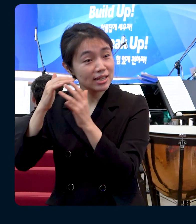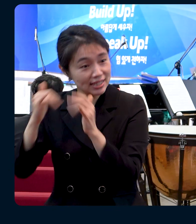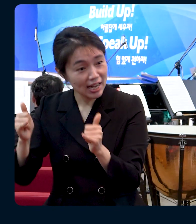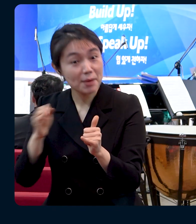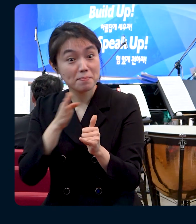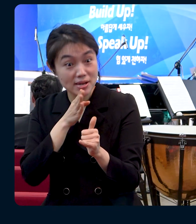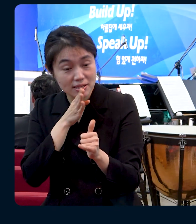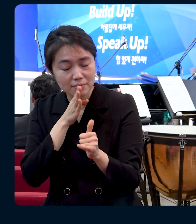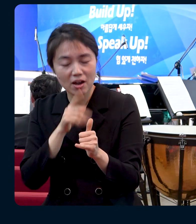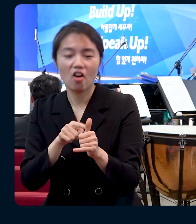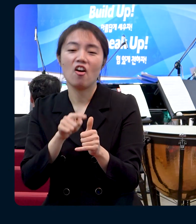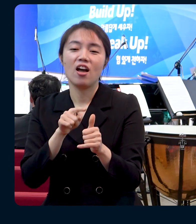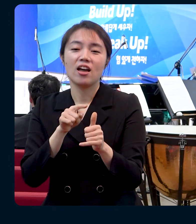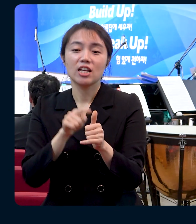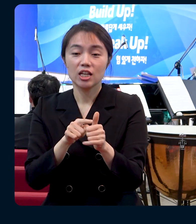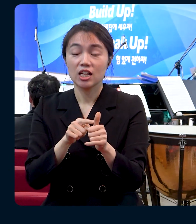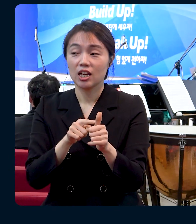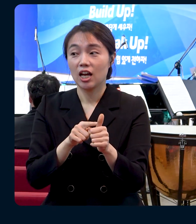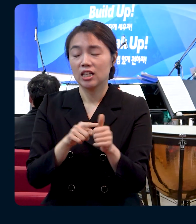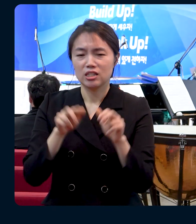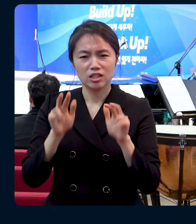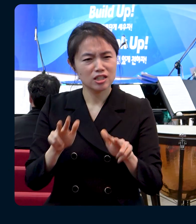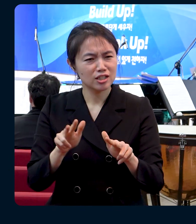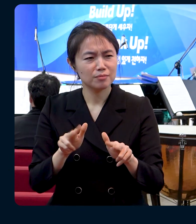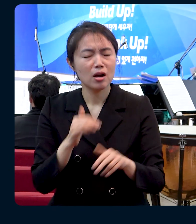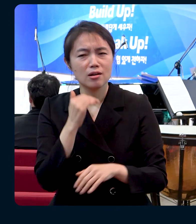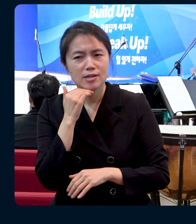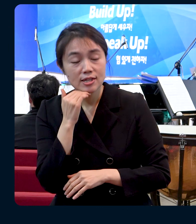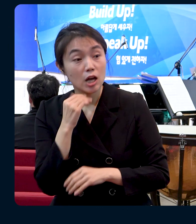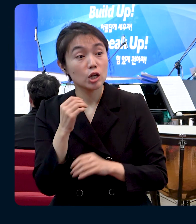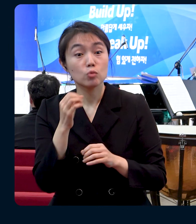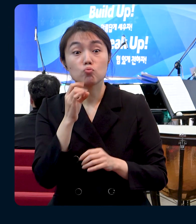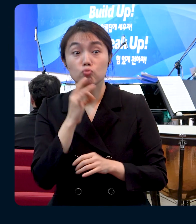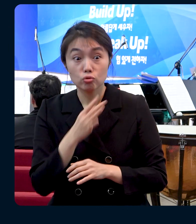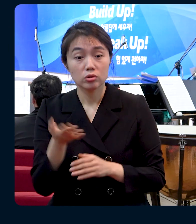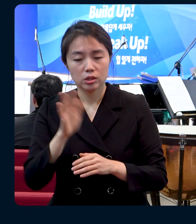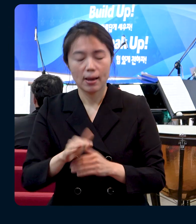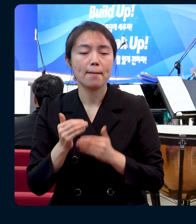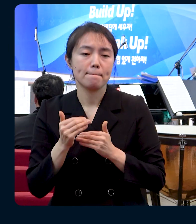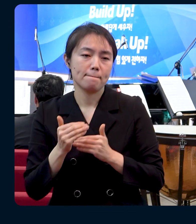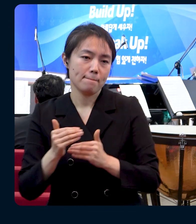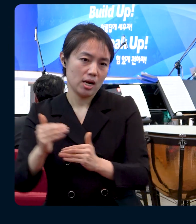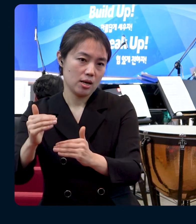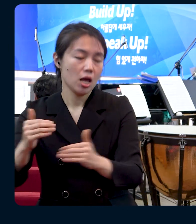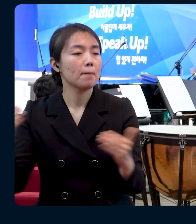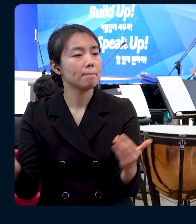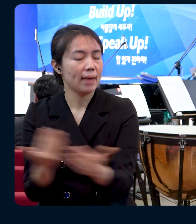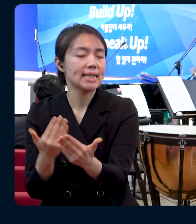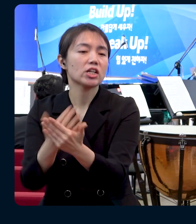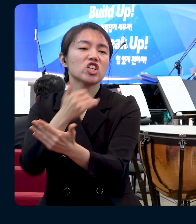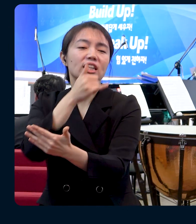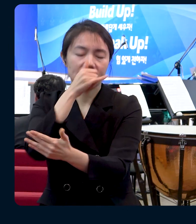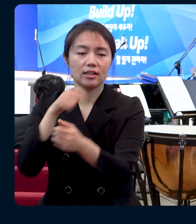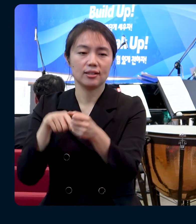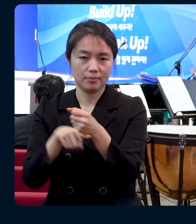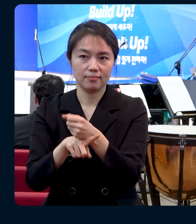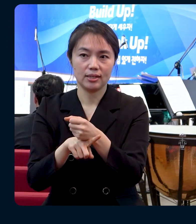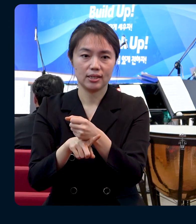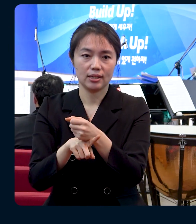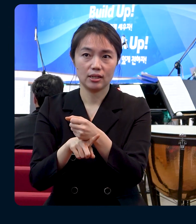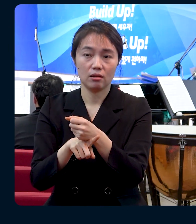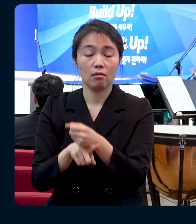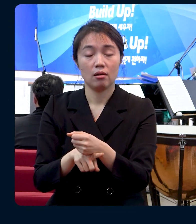하나님의 사람이라고 하면 그 순간에도 그의 삶은 앞으로 나간다는 거예요. 그 순간 그의 삶은 발전한다는